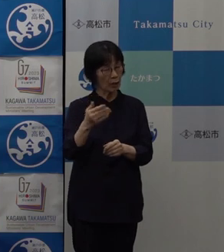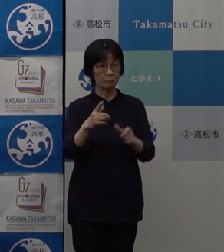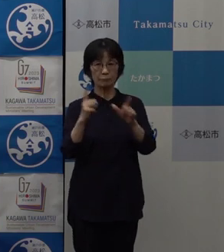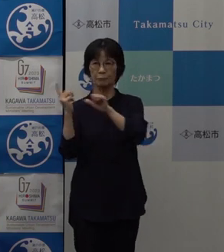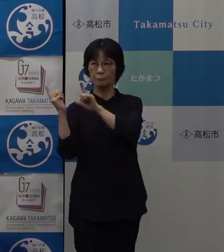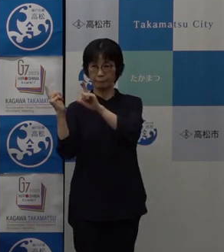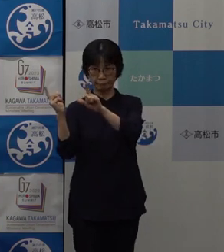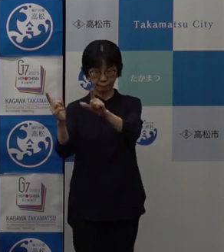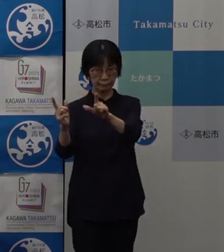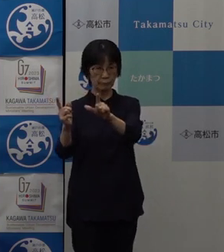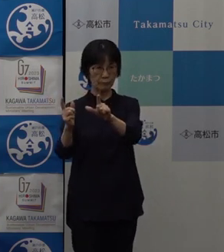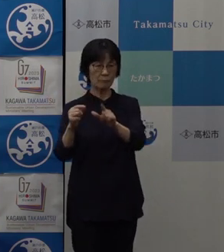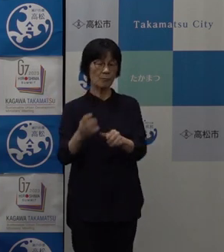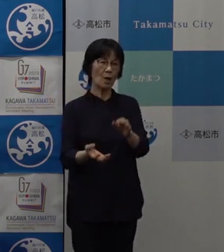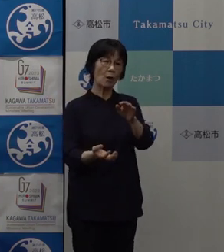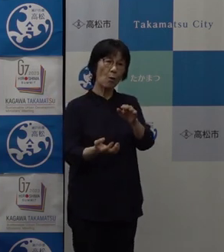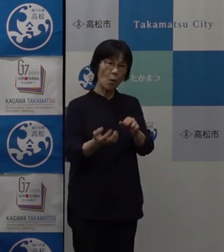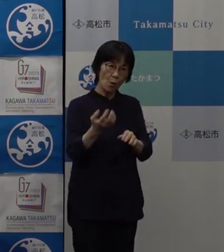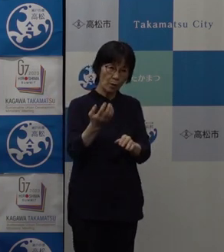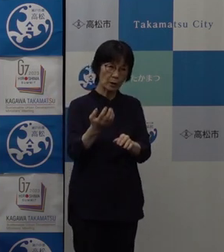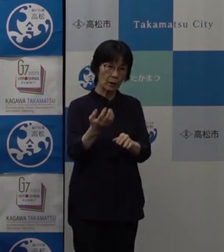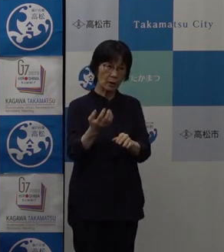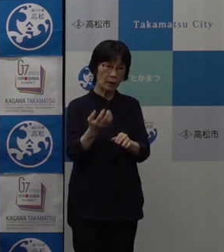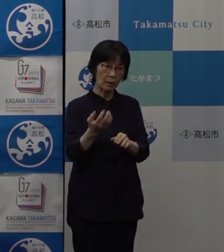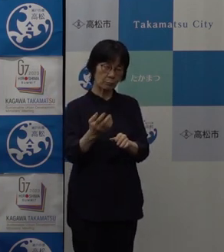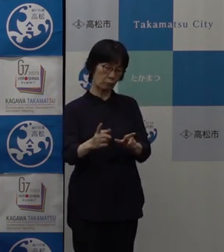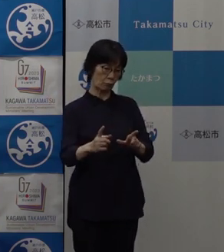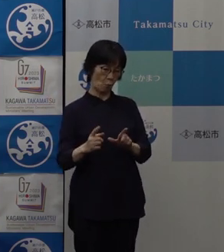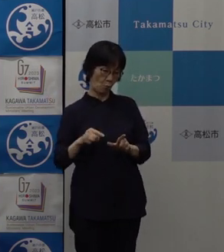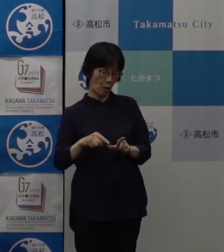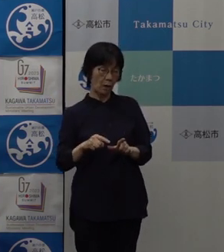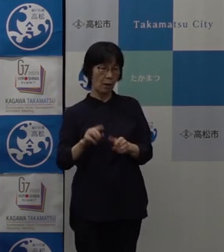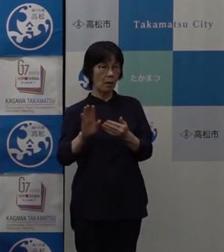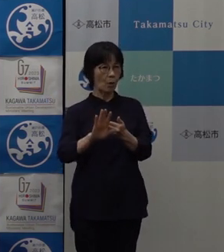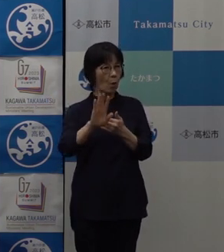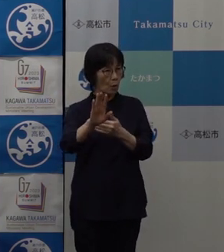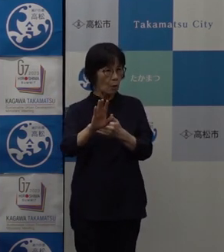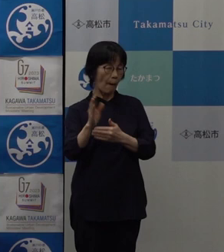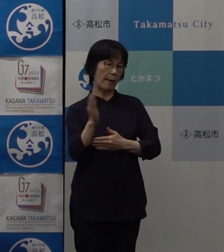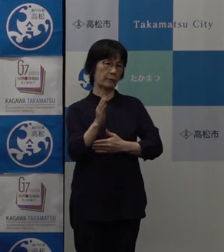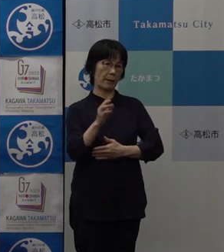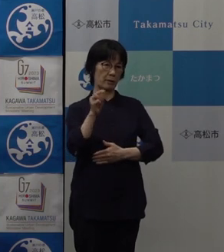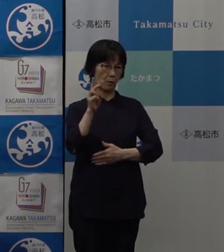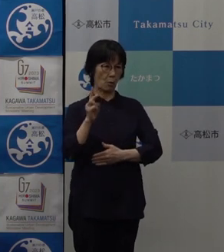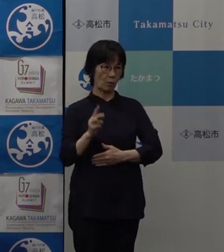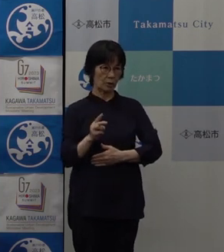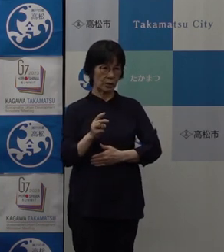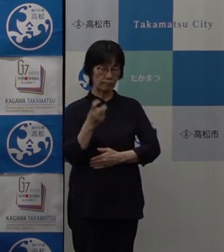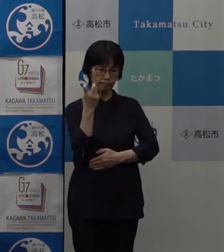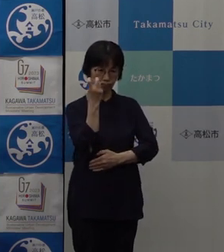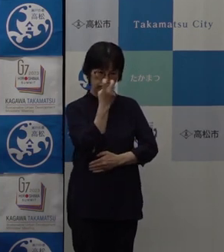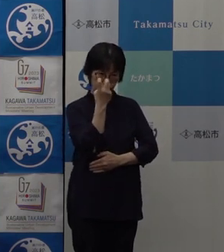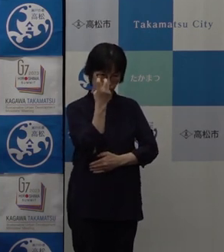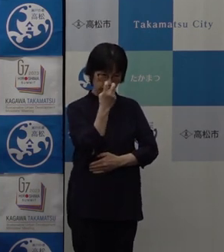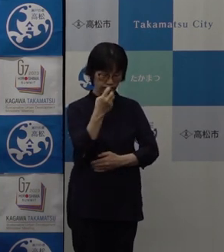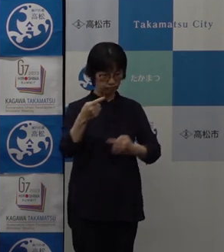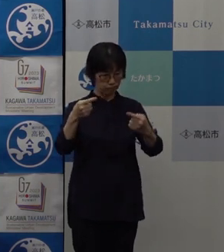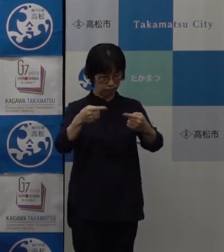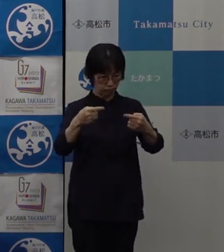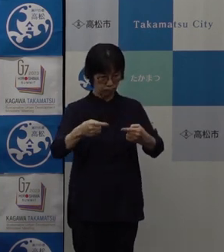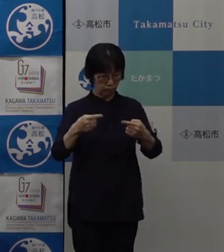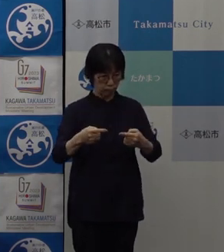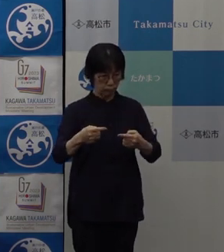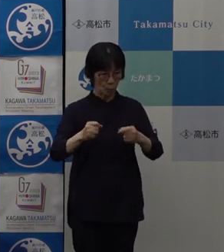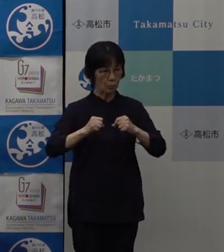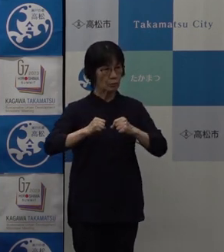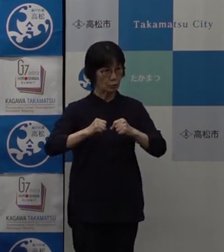ういうのが起きたということで上がって、今後そういうことがないようにチェック体制をきちっとするというような処理